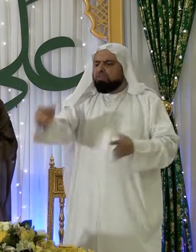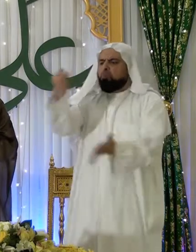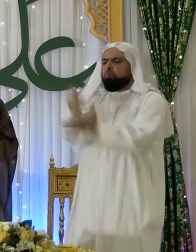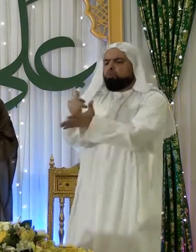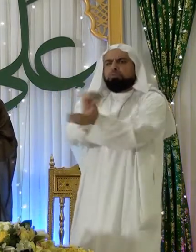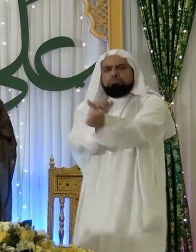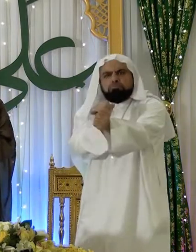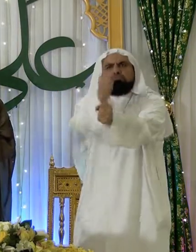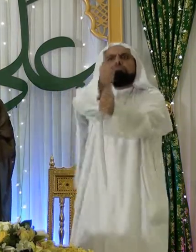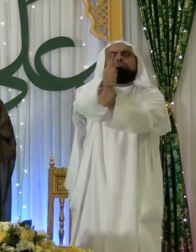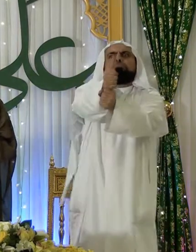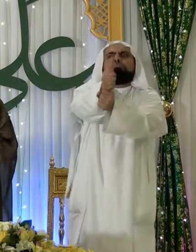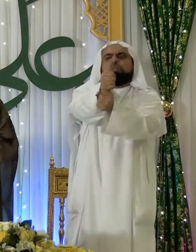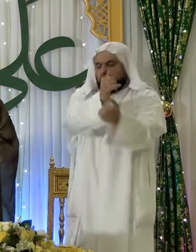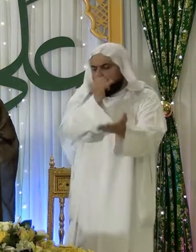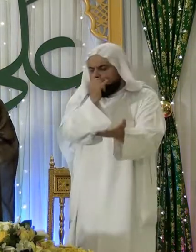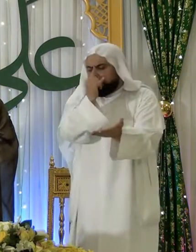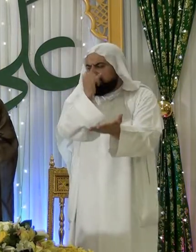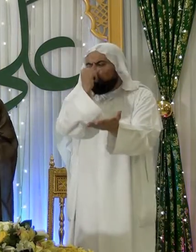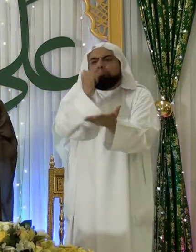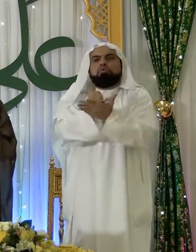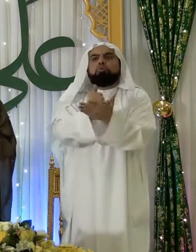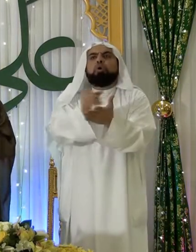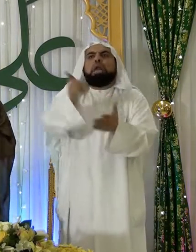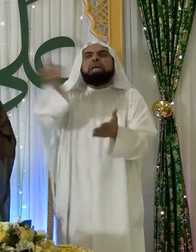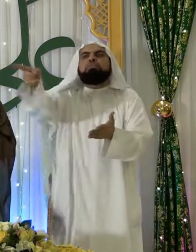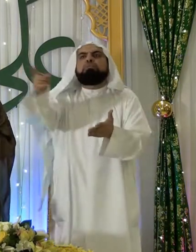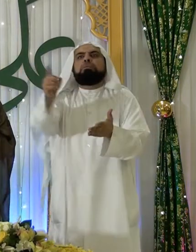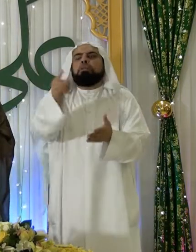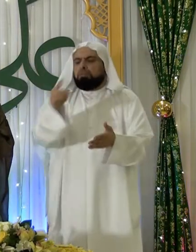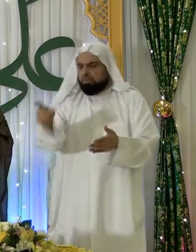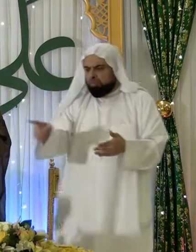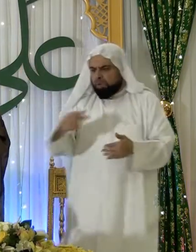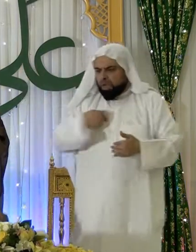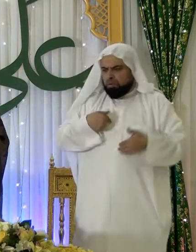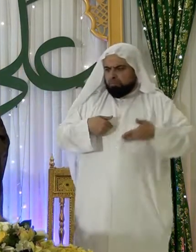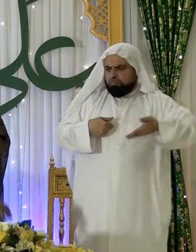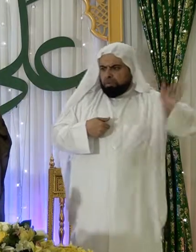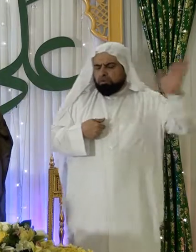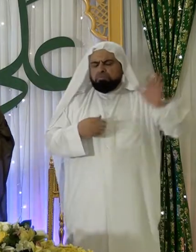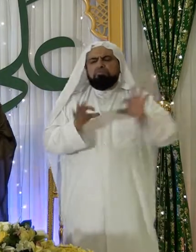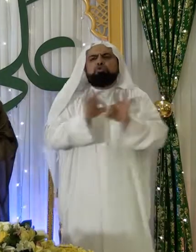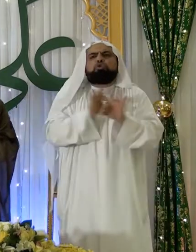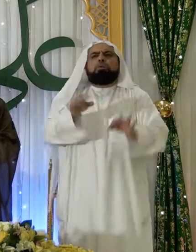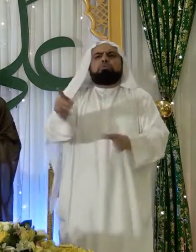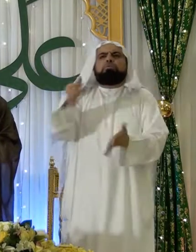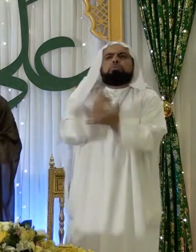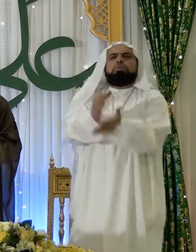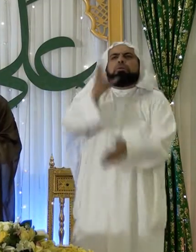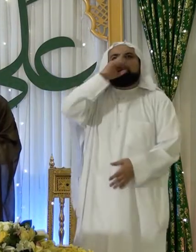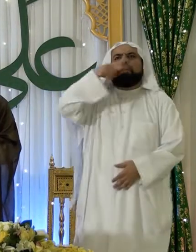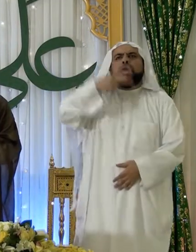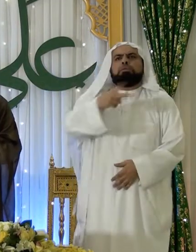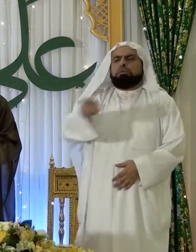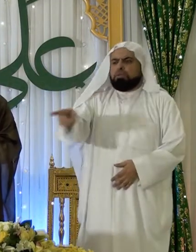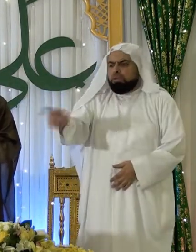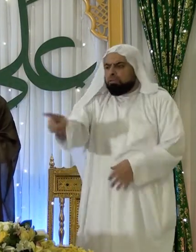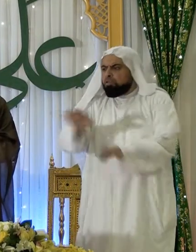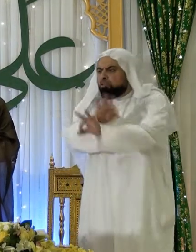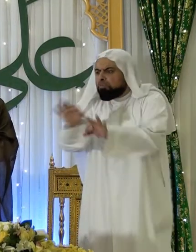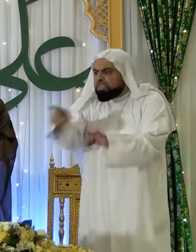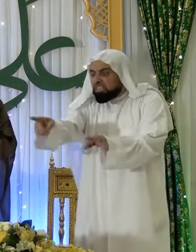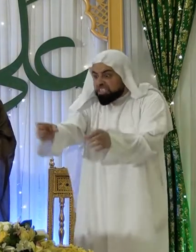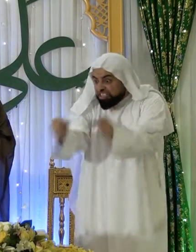يتولى المسؤولية من بعده كان يشركه في المهمات